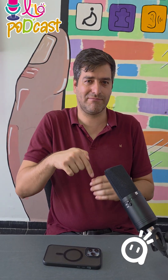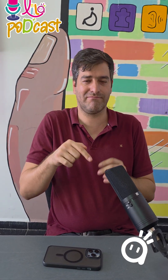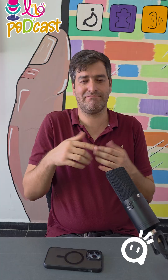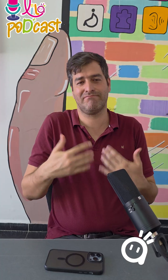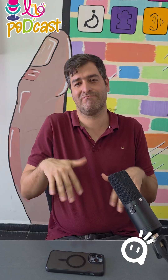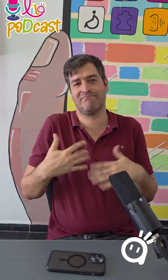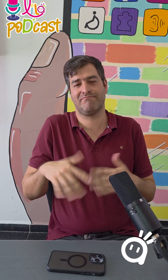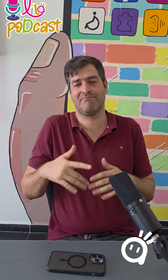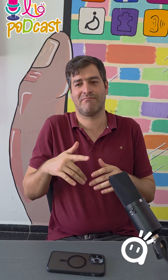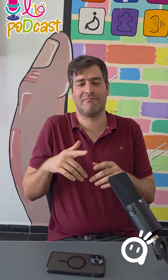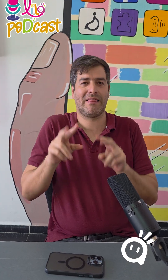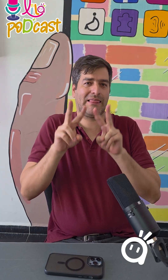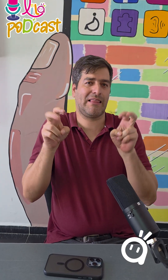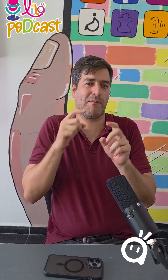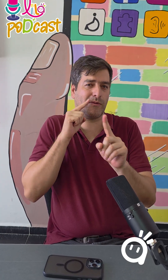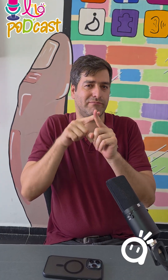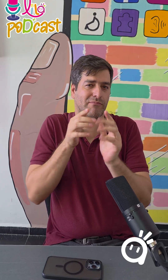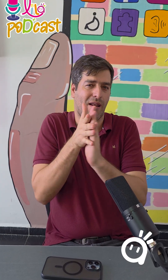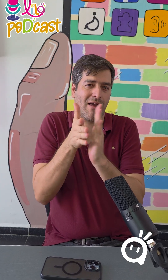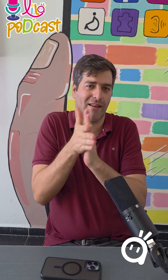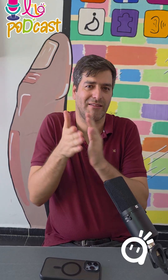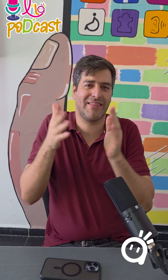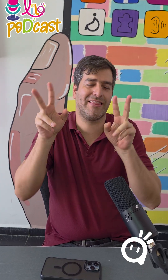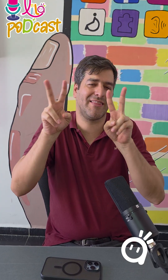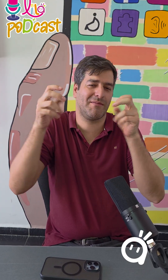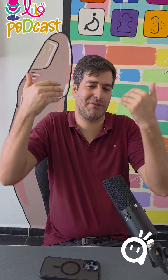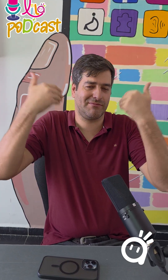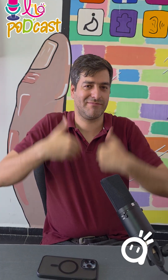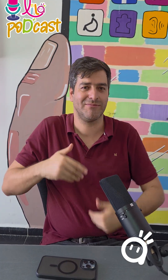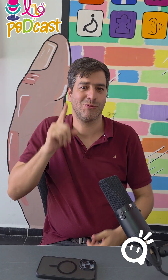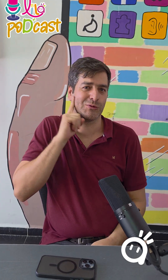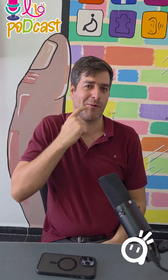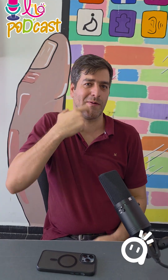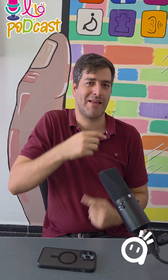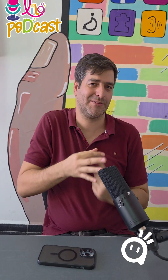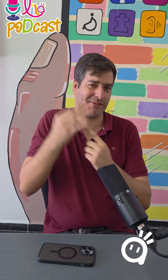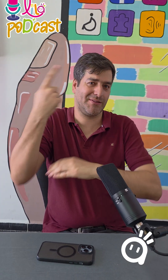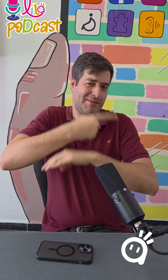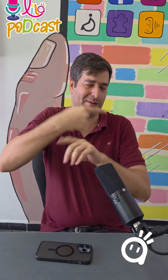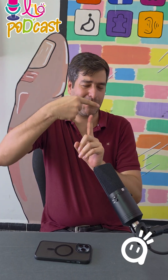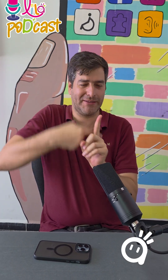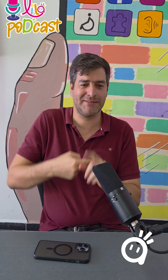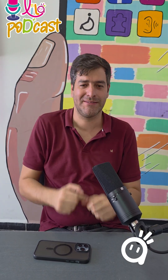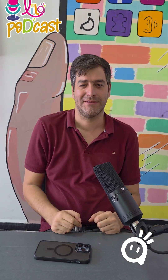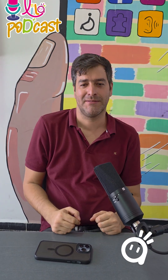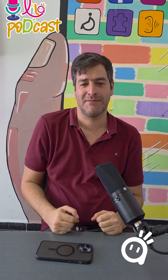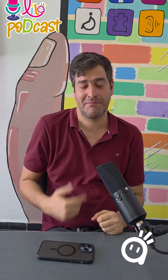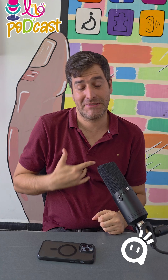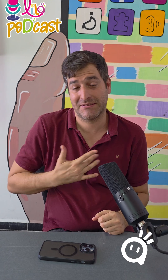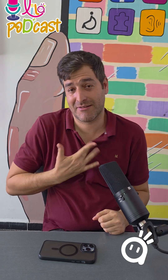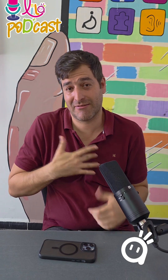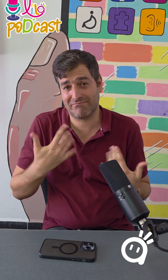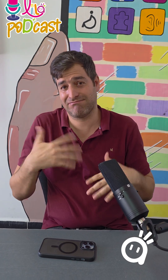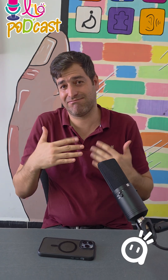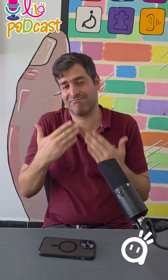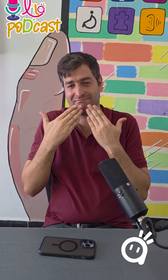Bueno, muchas gracias por la participación y la invitación a este espacio donde pudimos contar un poco acerca de mí, de lo que es una persona sorda en el mes de